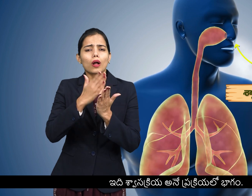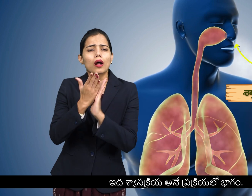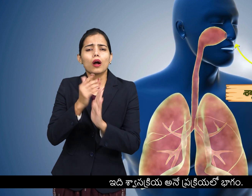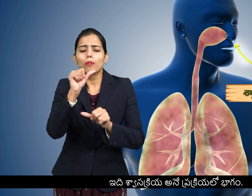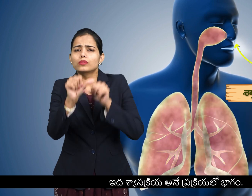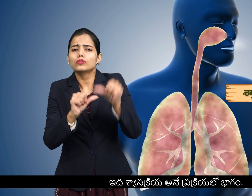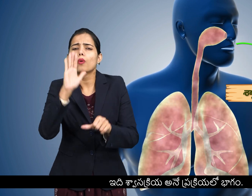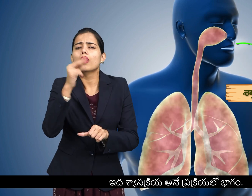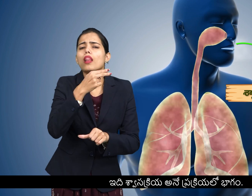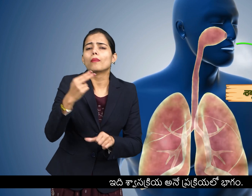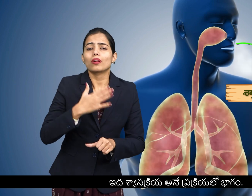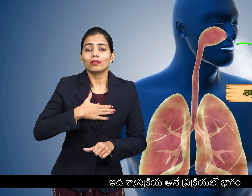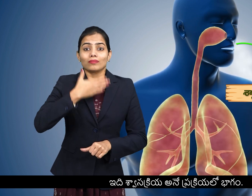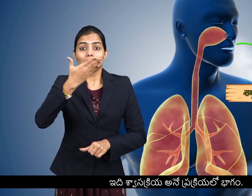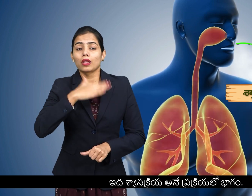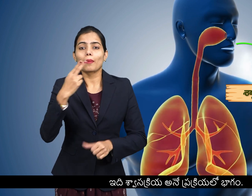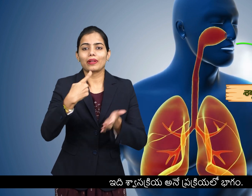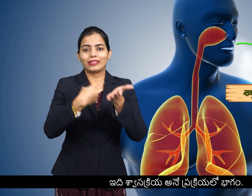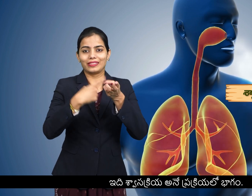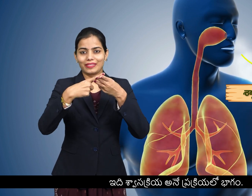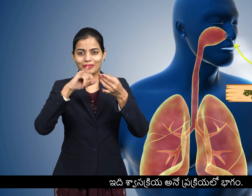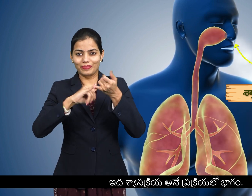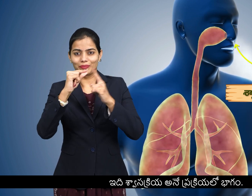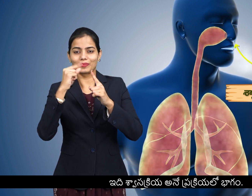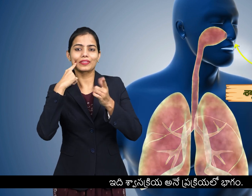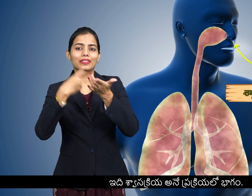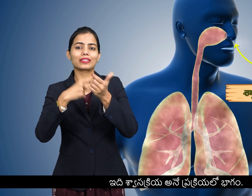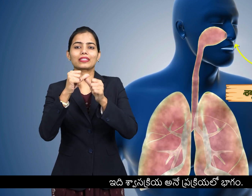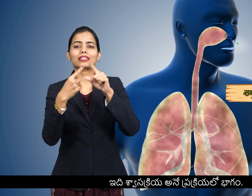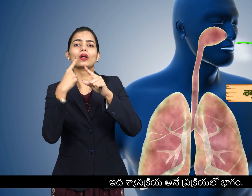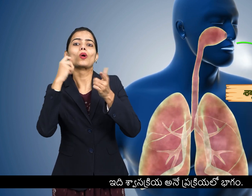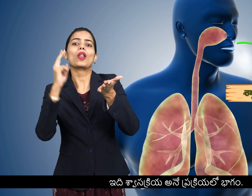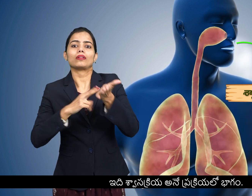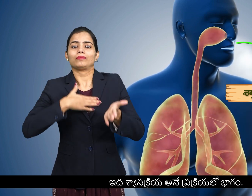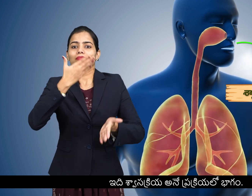ఇది శ్వాసక్రియ అనే ప్రక్రియలో భాగం.